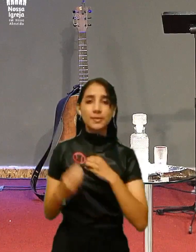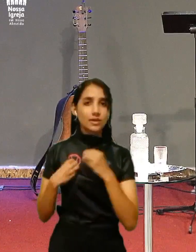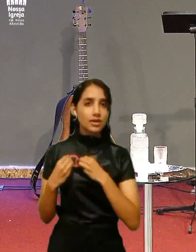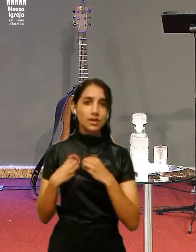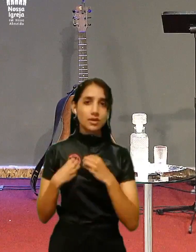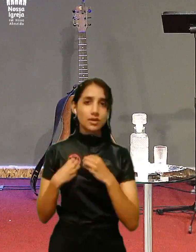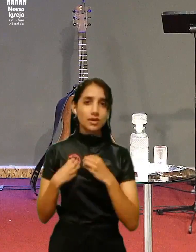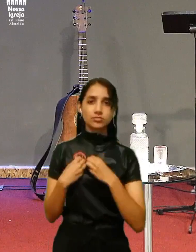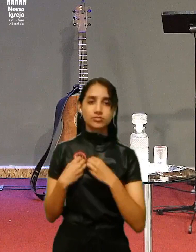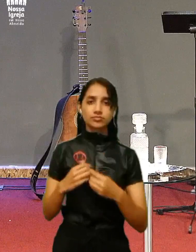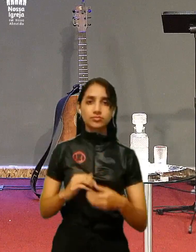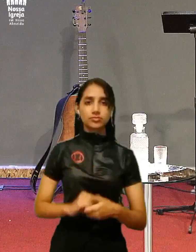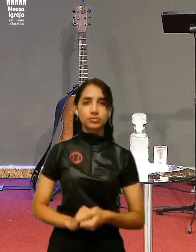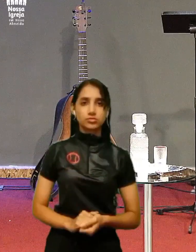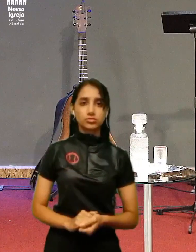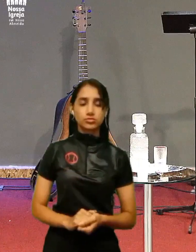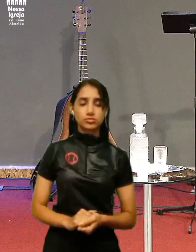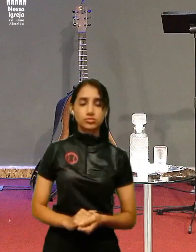meio!